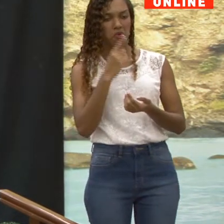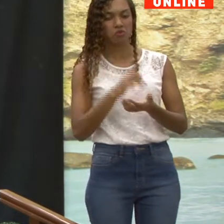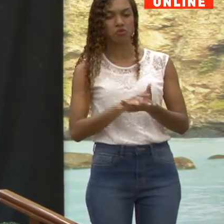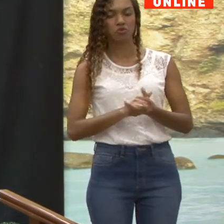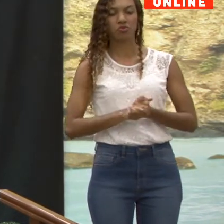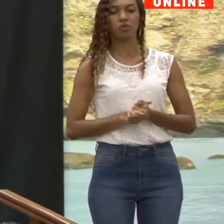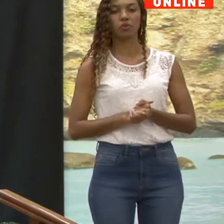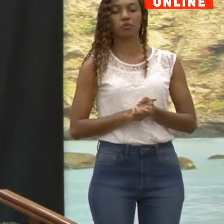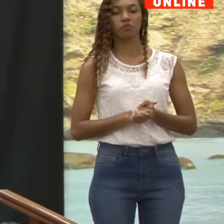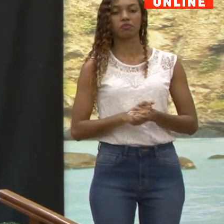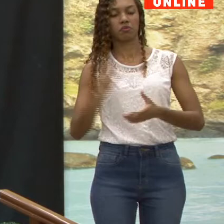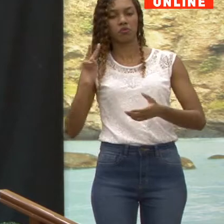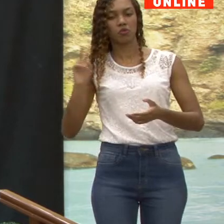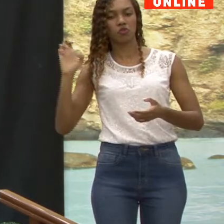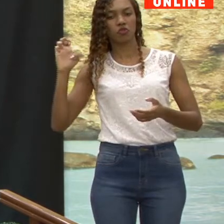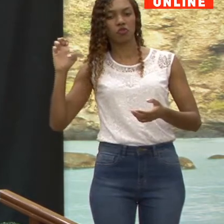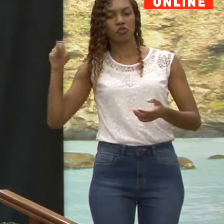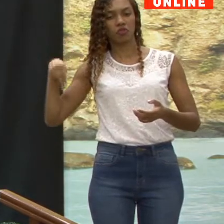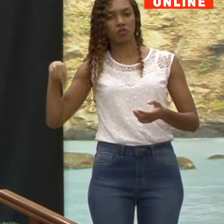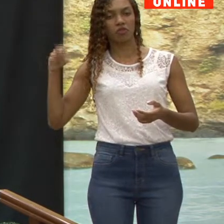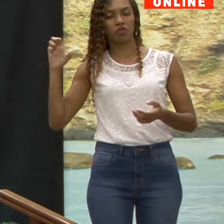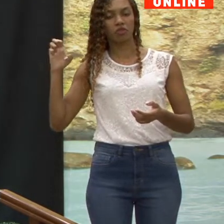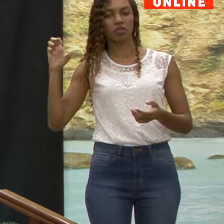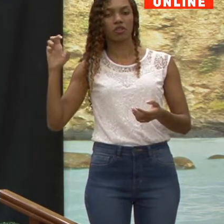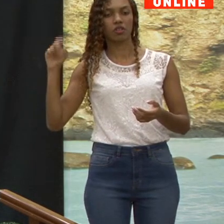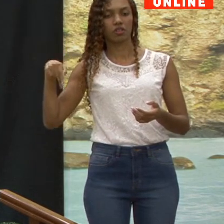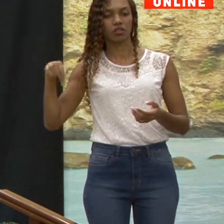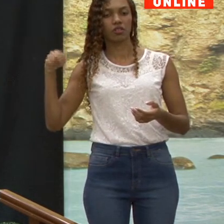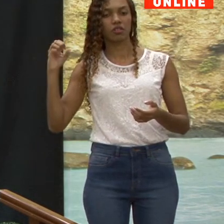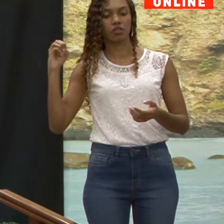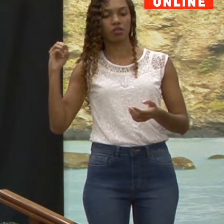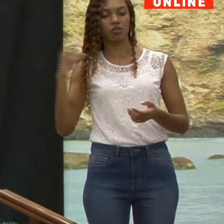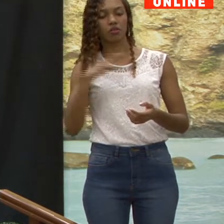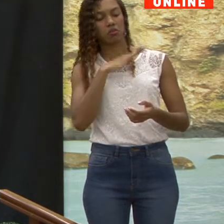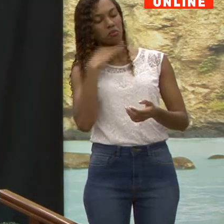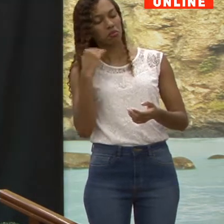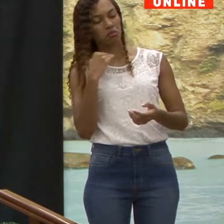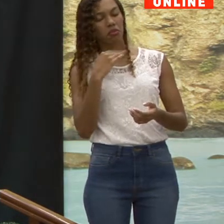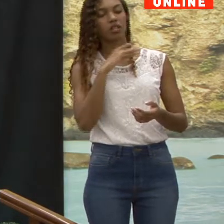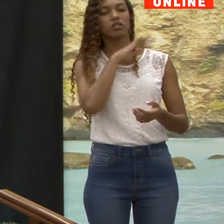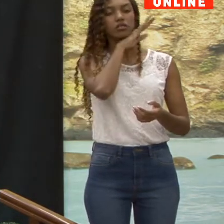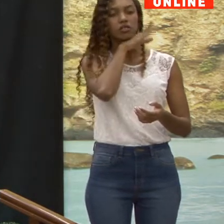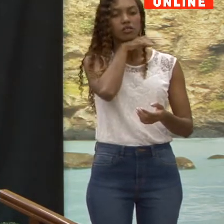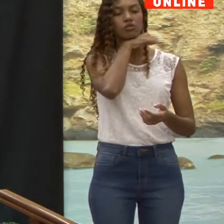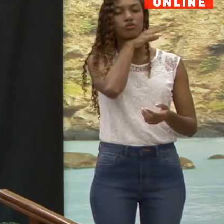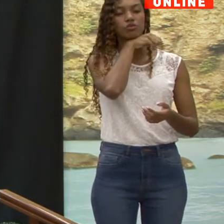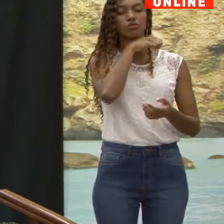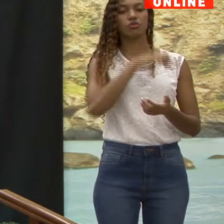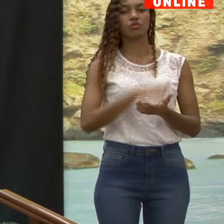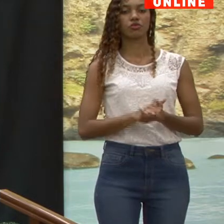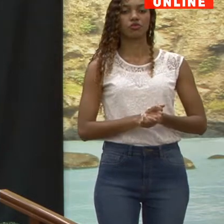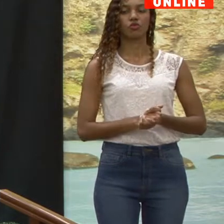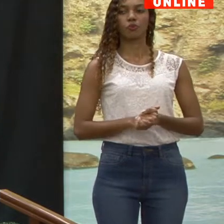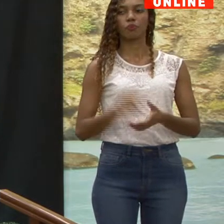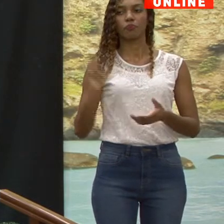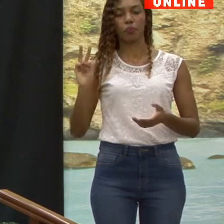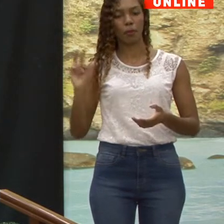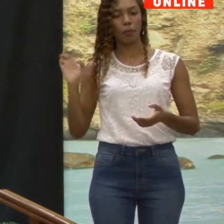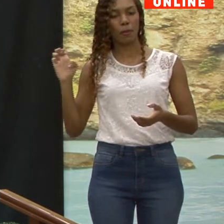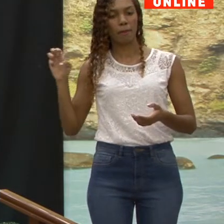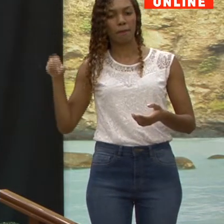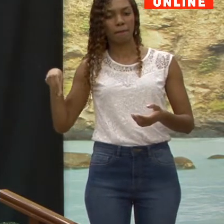um veneno lá dentro para matar aqueles bichinhos. E esse veneno tem um prazo de